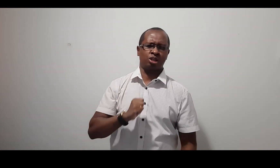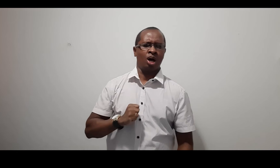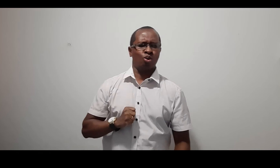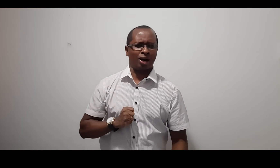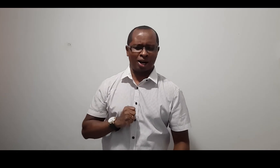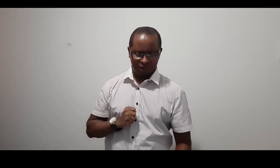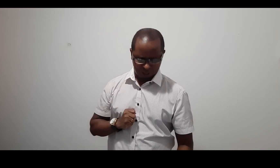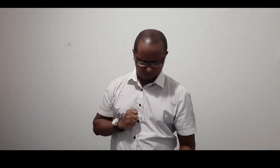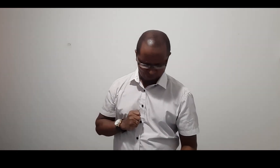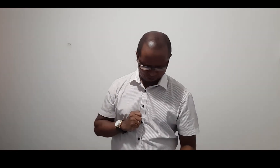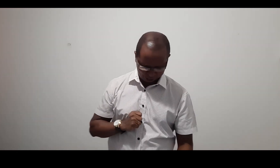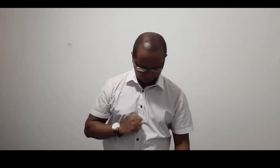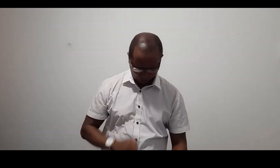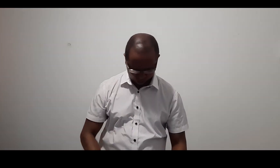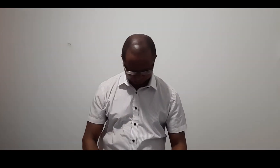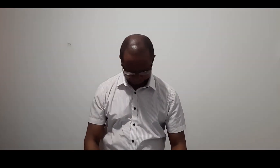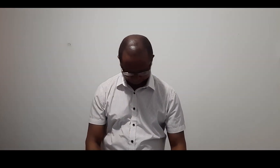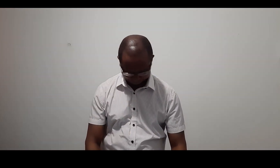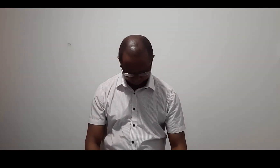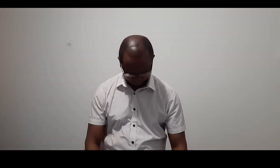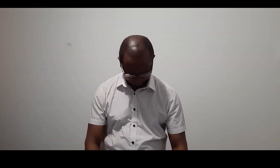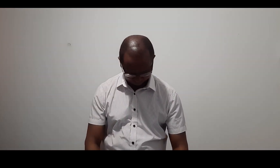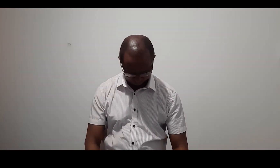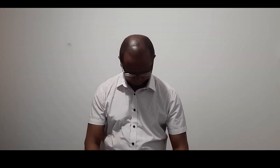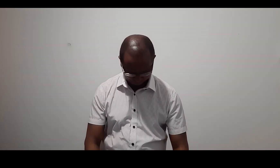ho karakaraina ianao fa aza matahotra